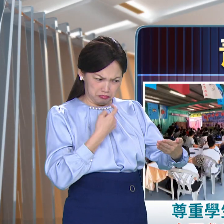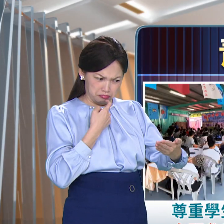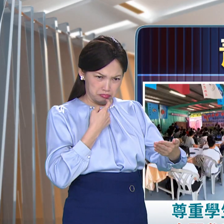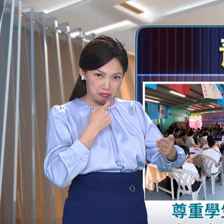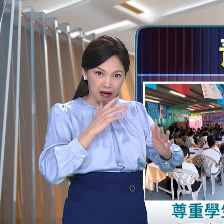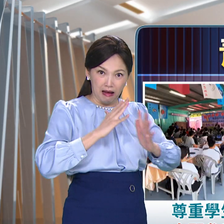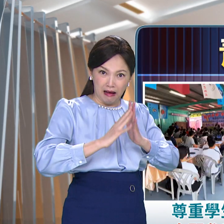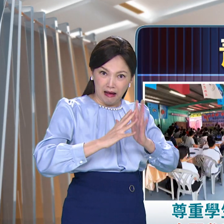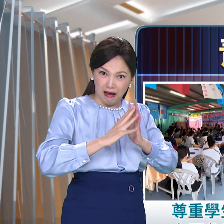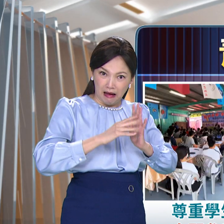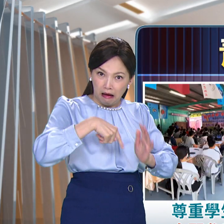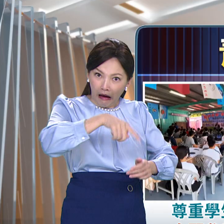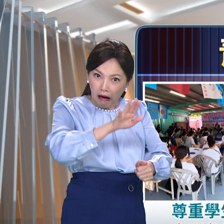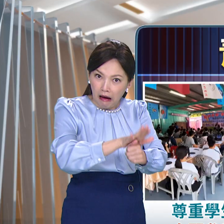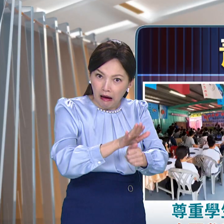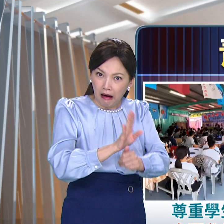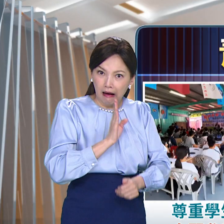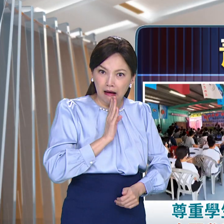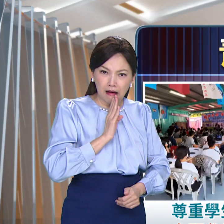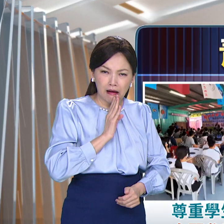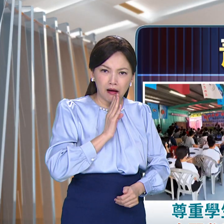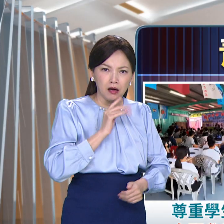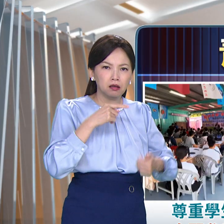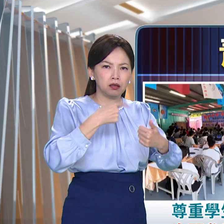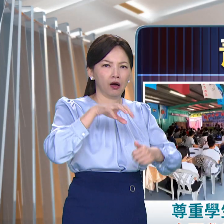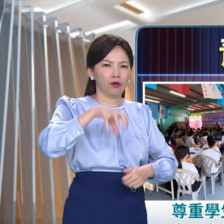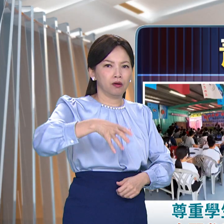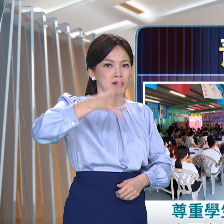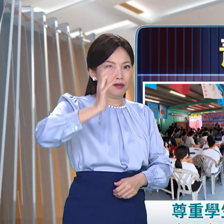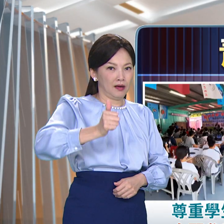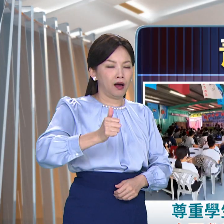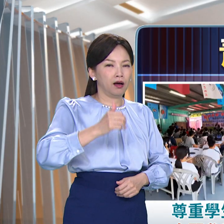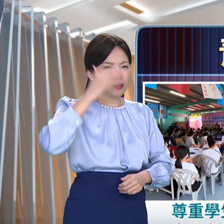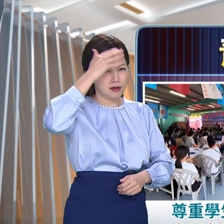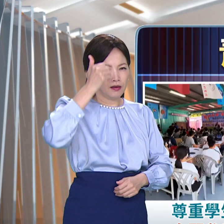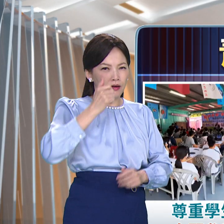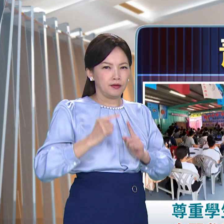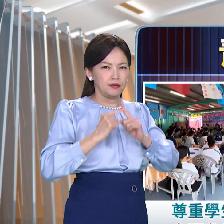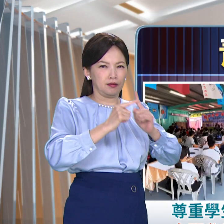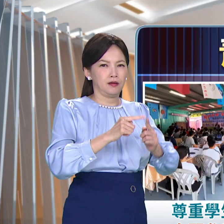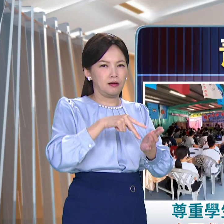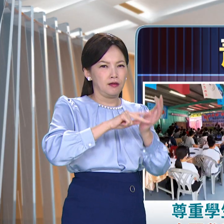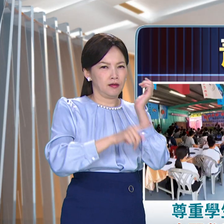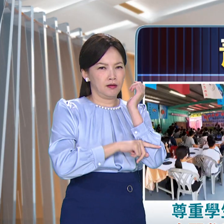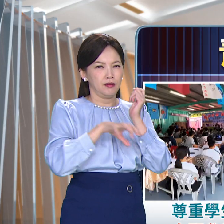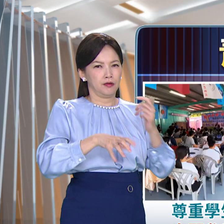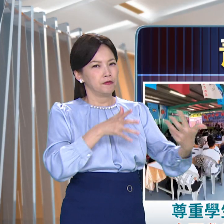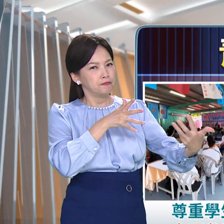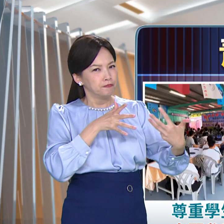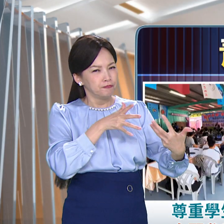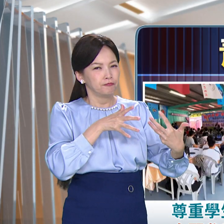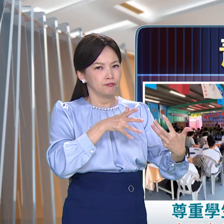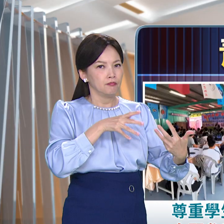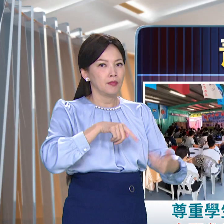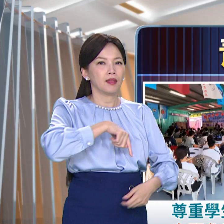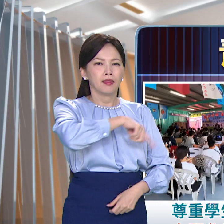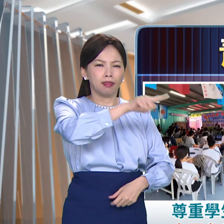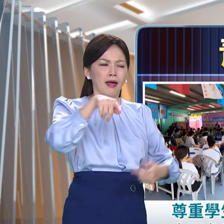参战。而教育部长郑英耀在立法院备询的时候致歉，并